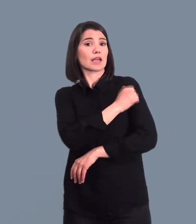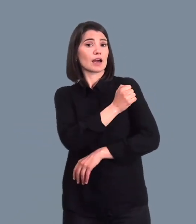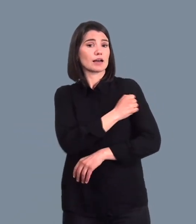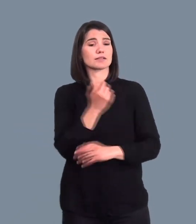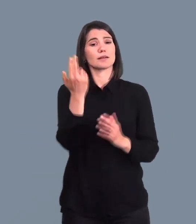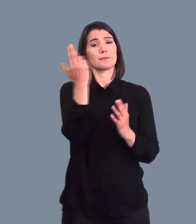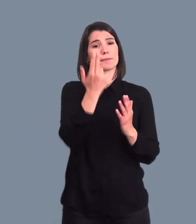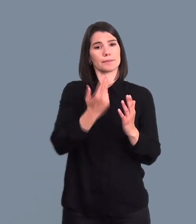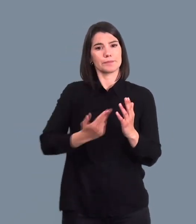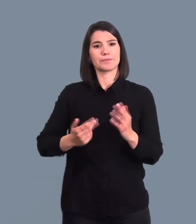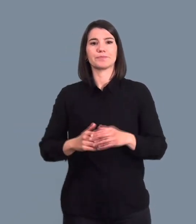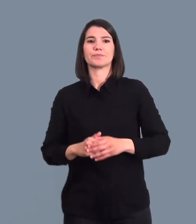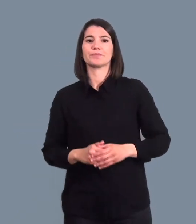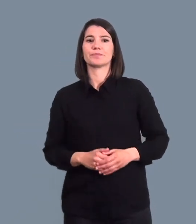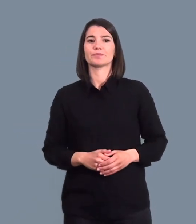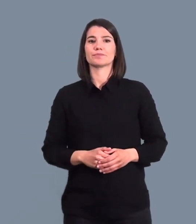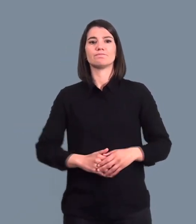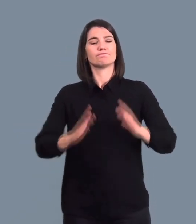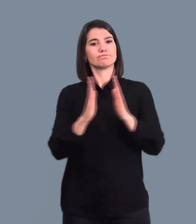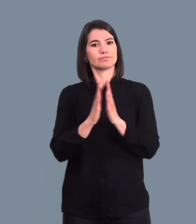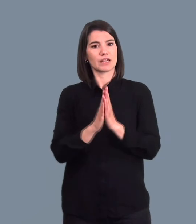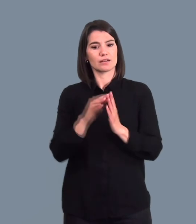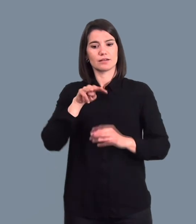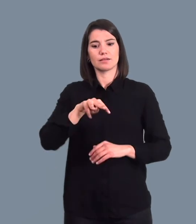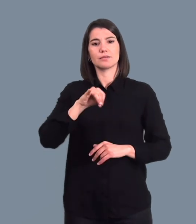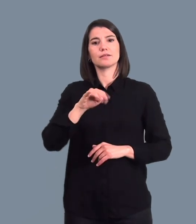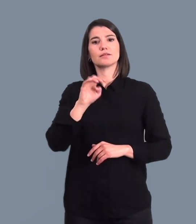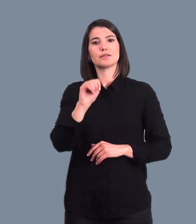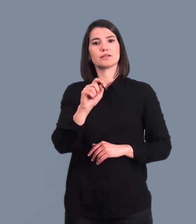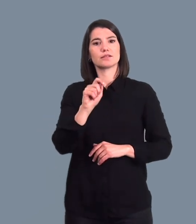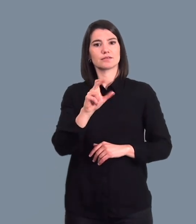Casa dos Pintores. Igreja da Misericórdia.